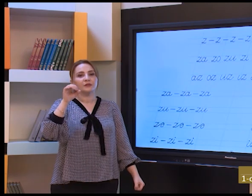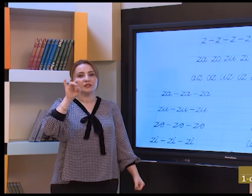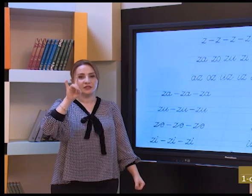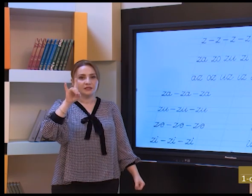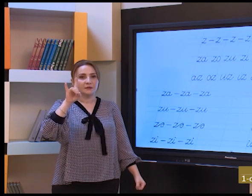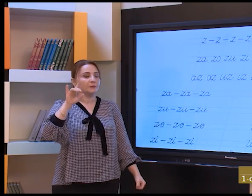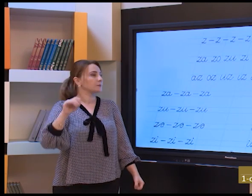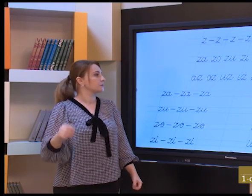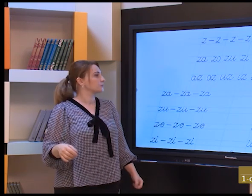z,